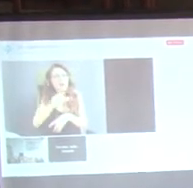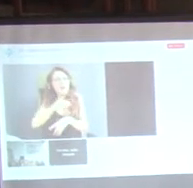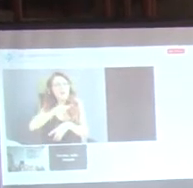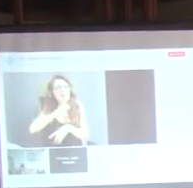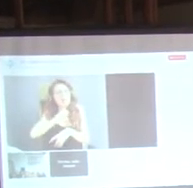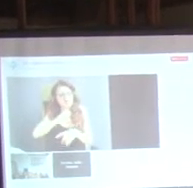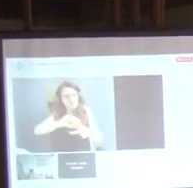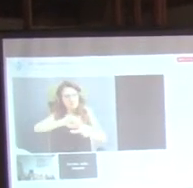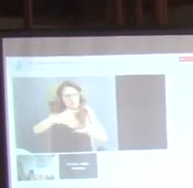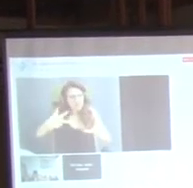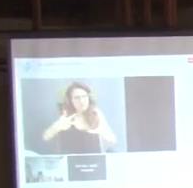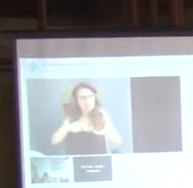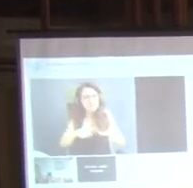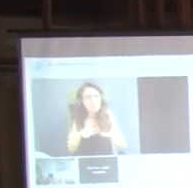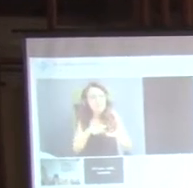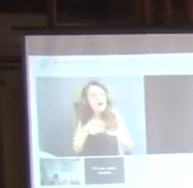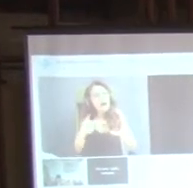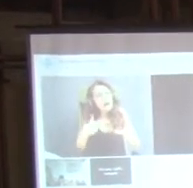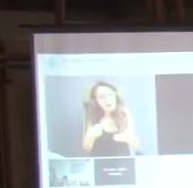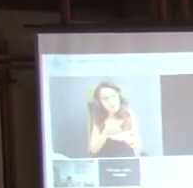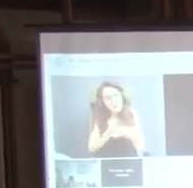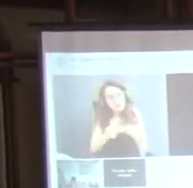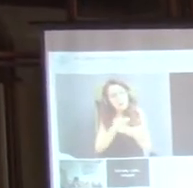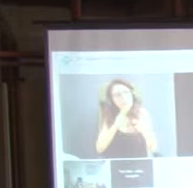ricerca è un po' un